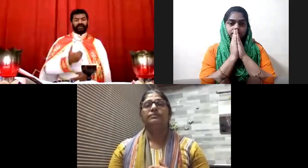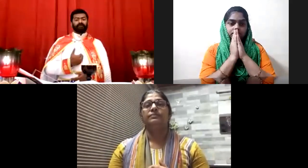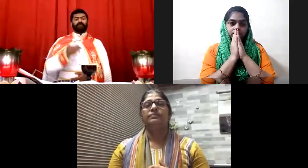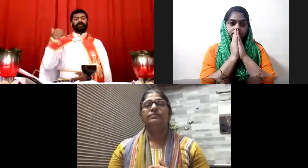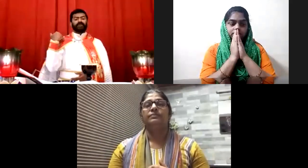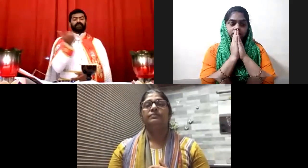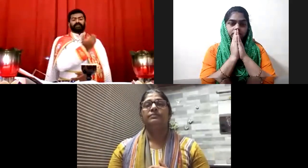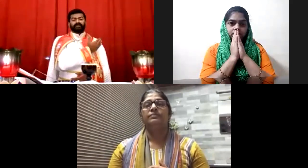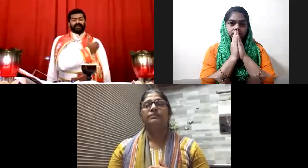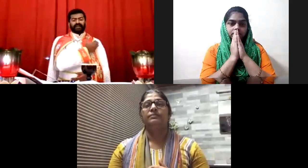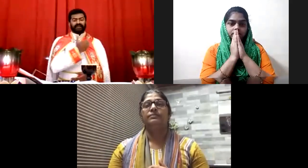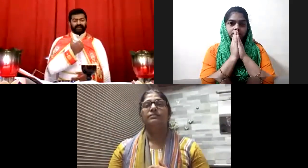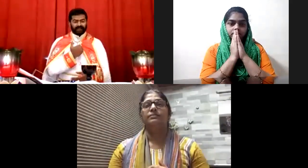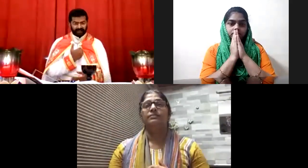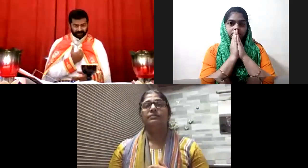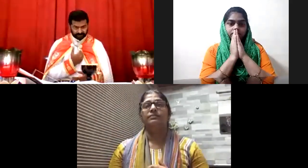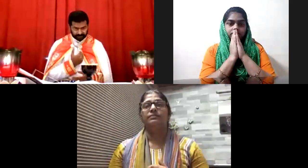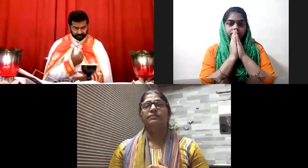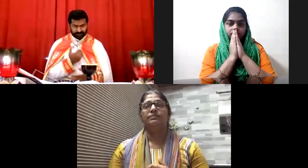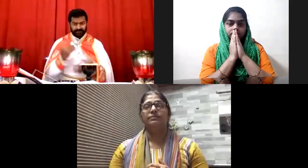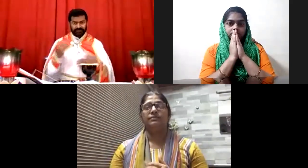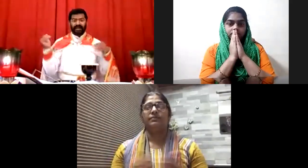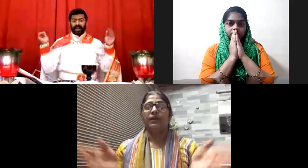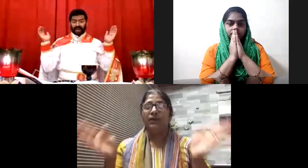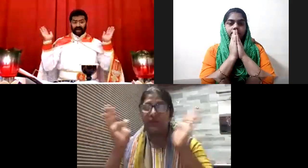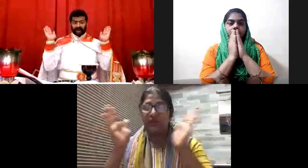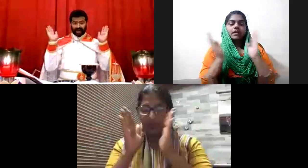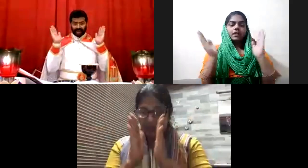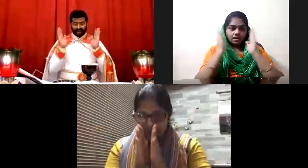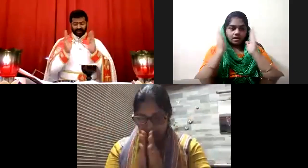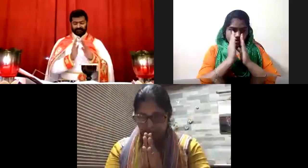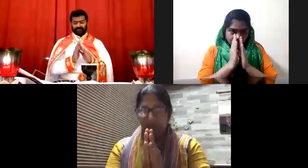ഇപ്പോഴും എപ്പോഴും എന്നേക്കും.